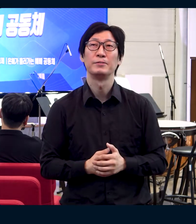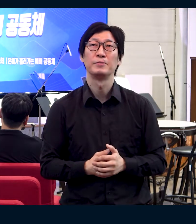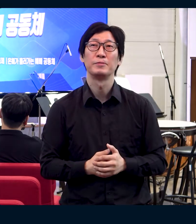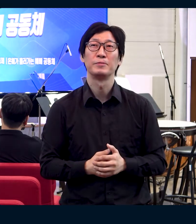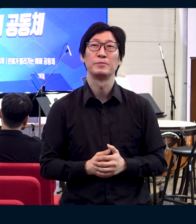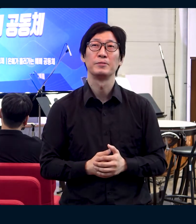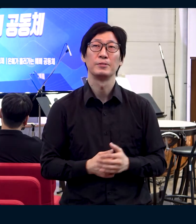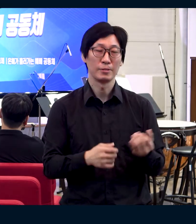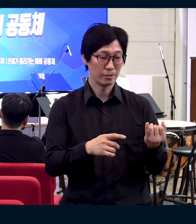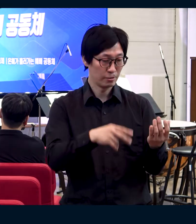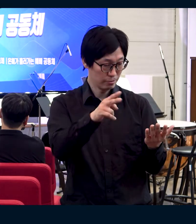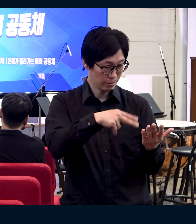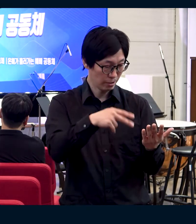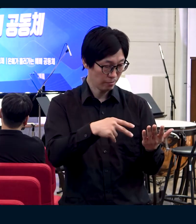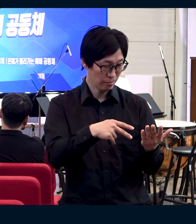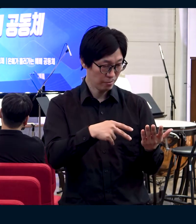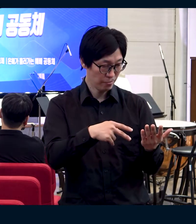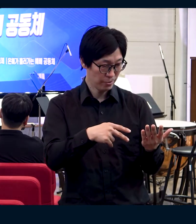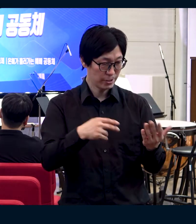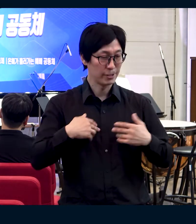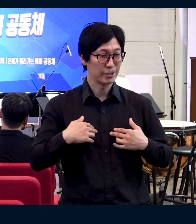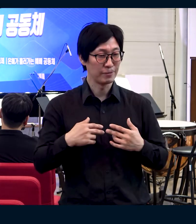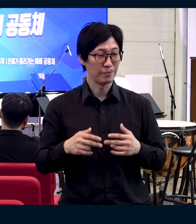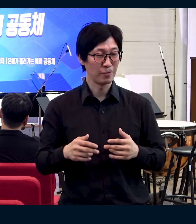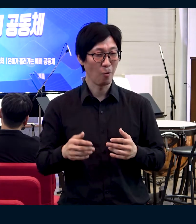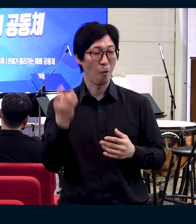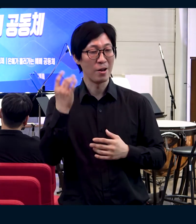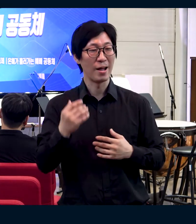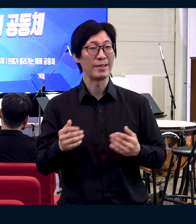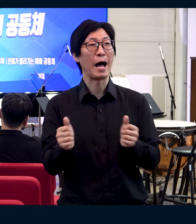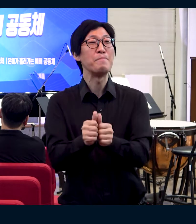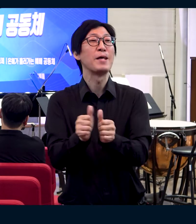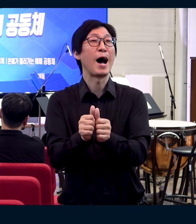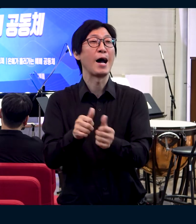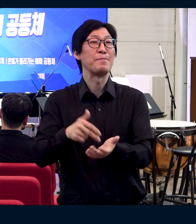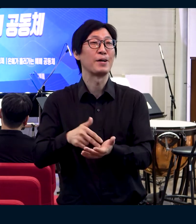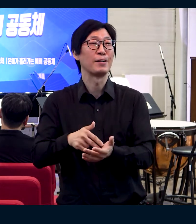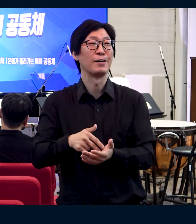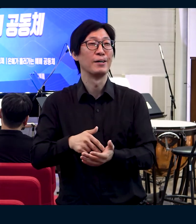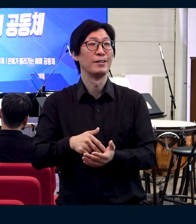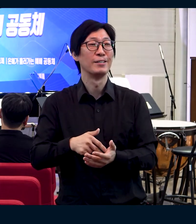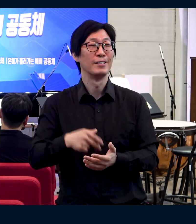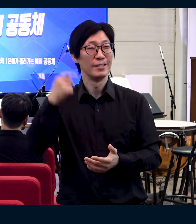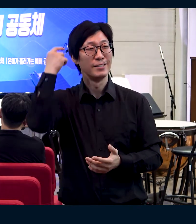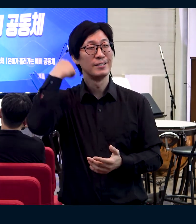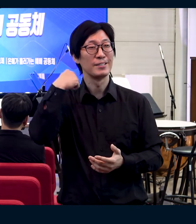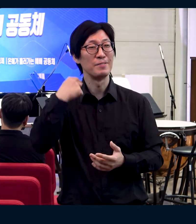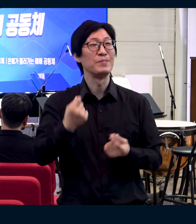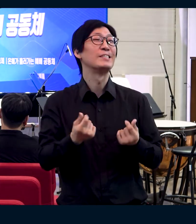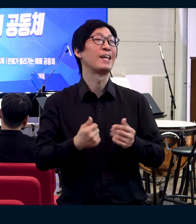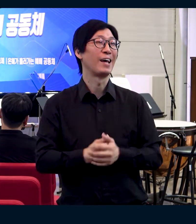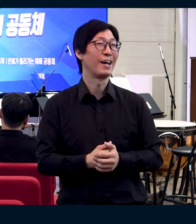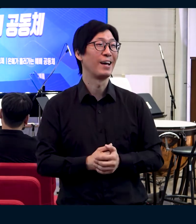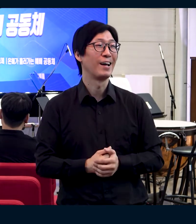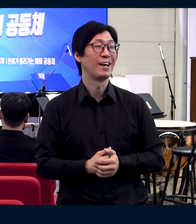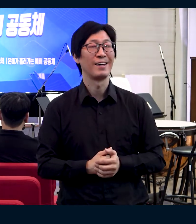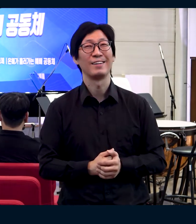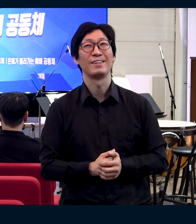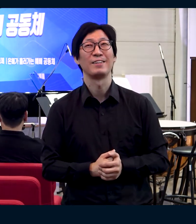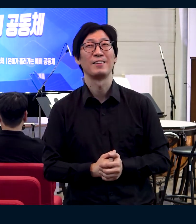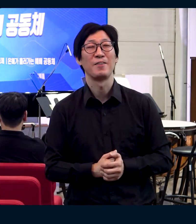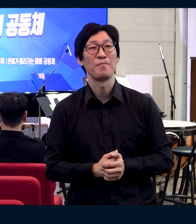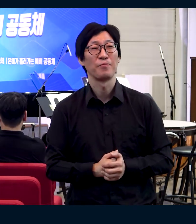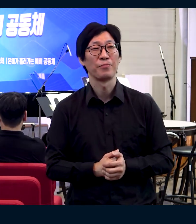사실 이 말씀을 보다 보면요, 같은 남편의 입장에서 또 비슷한 공격을 받아본 경험이 있기 때문에 그런지 모르겠지만